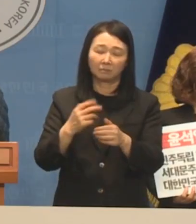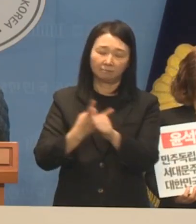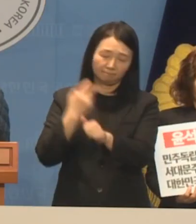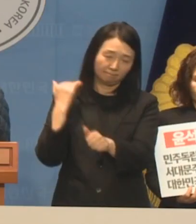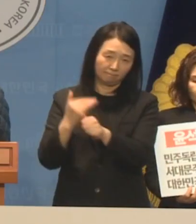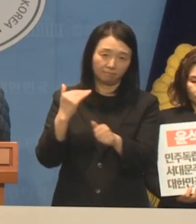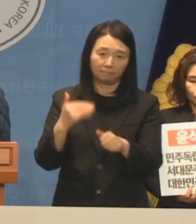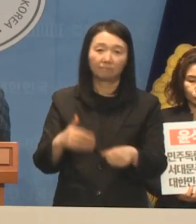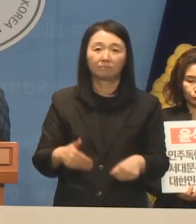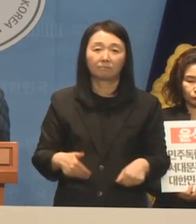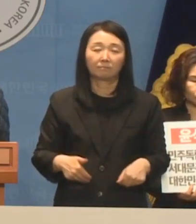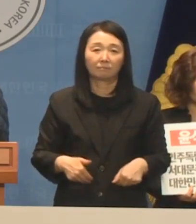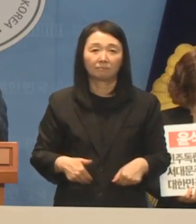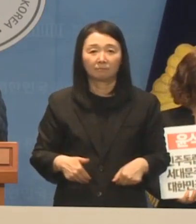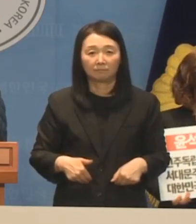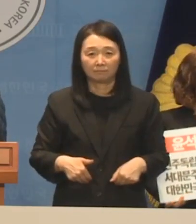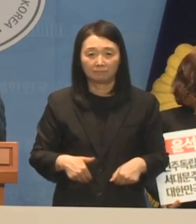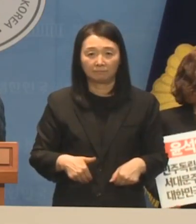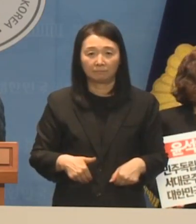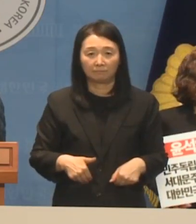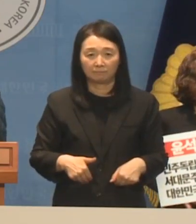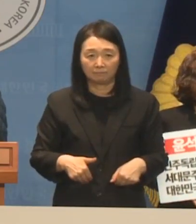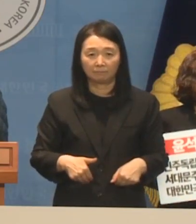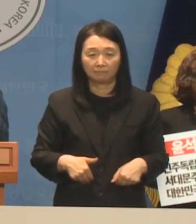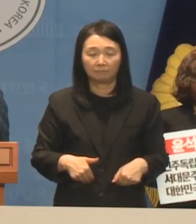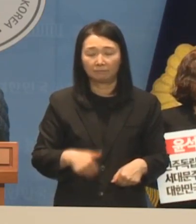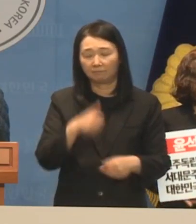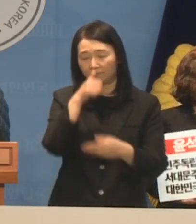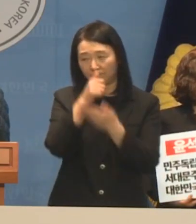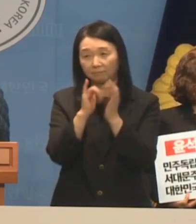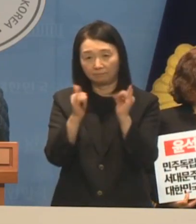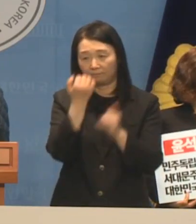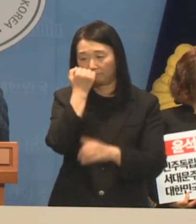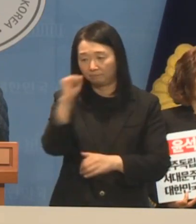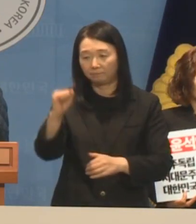파면해야지 되는 그런 범죄자입니다.